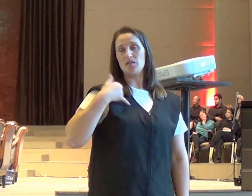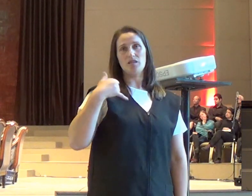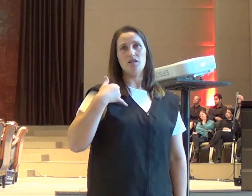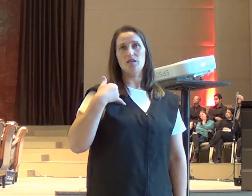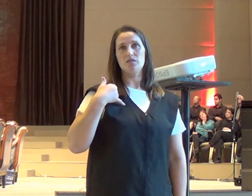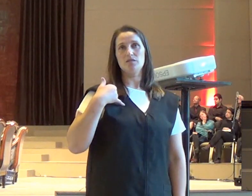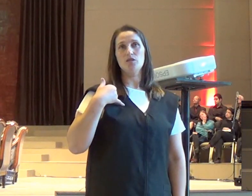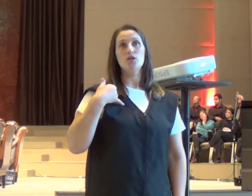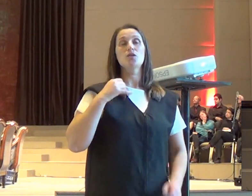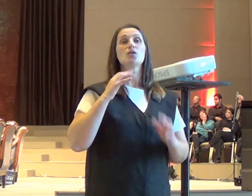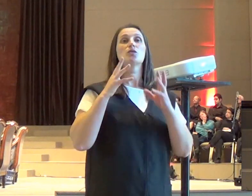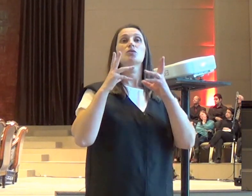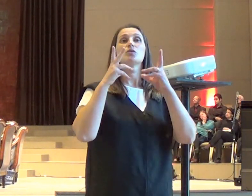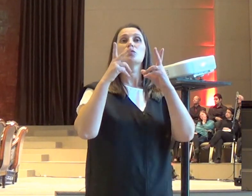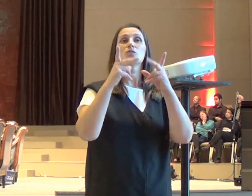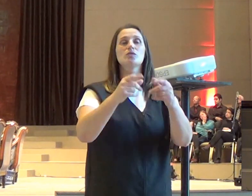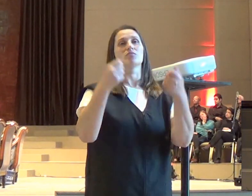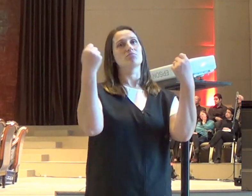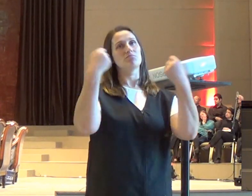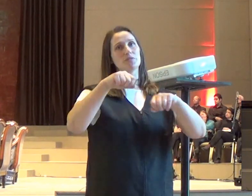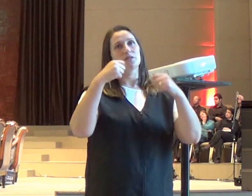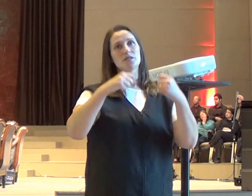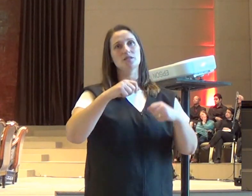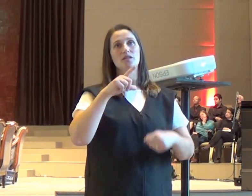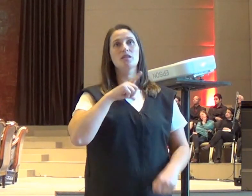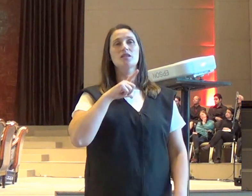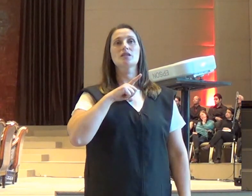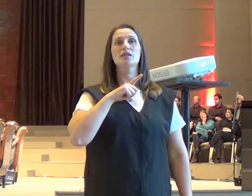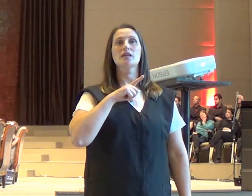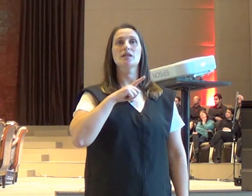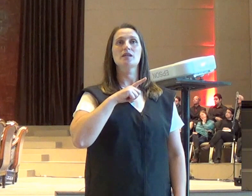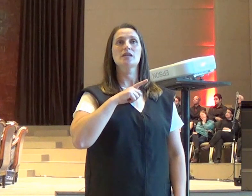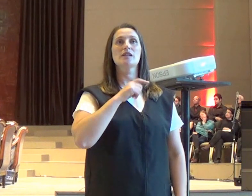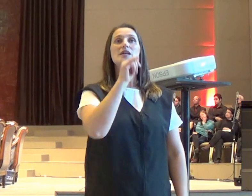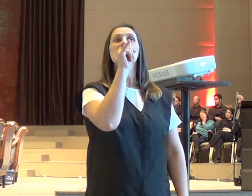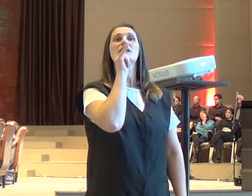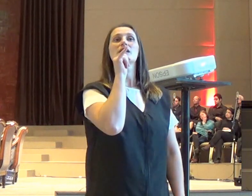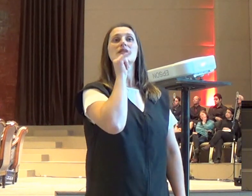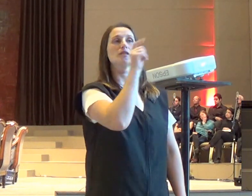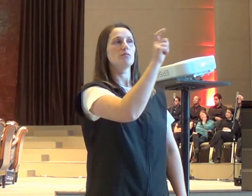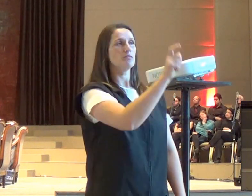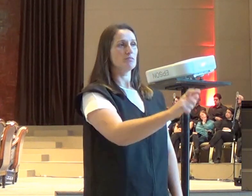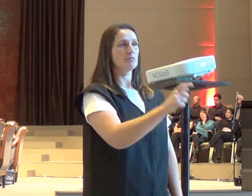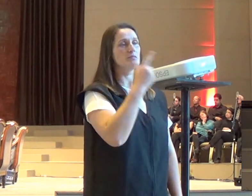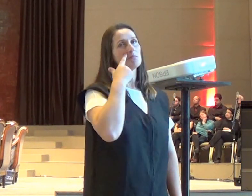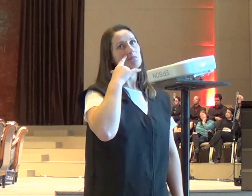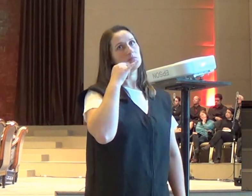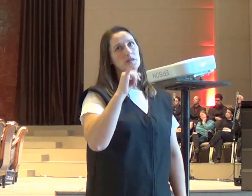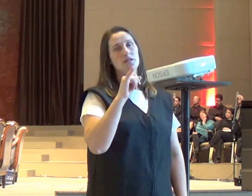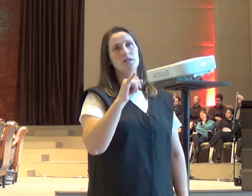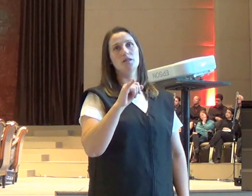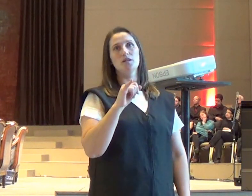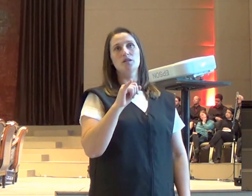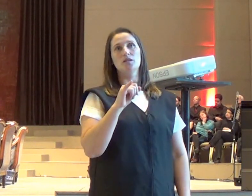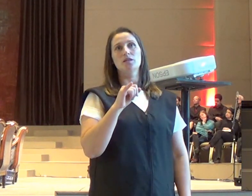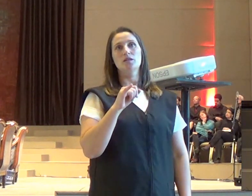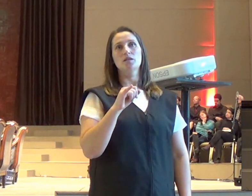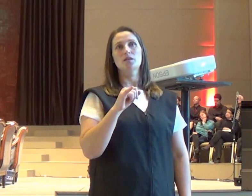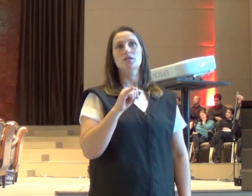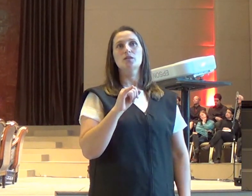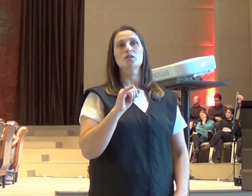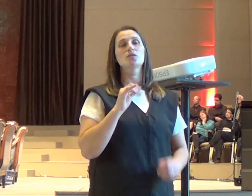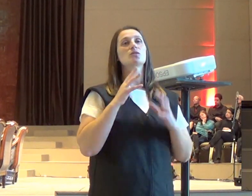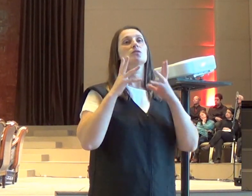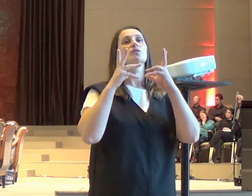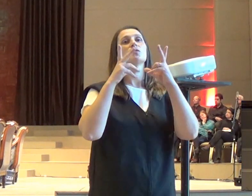todo mundo precisa de um pai todo mundo precisa de um ombro todo mundo precisa de uma